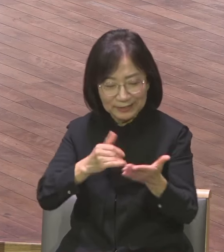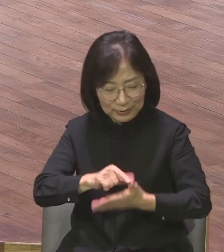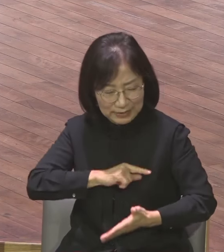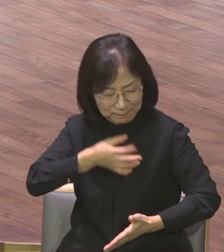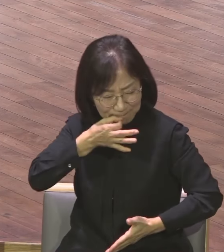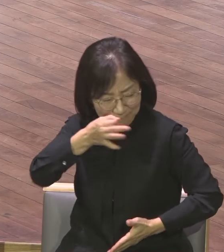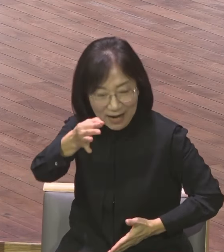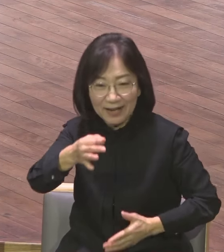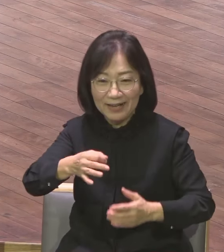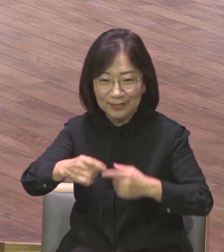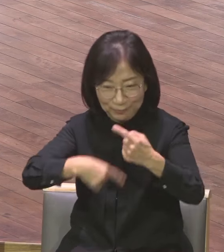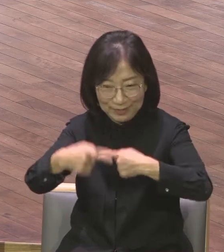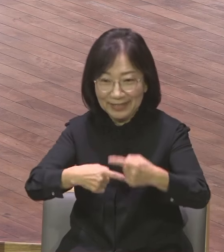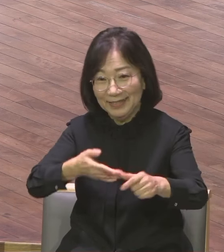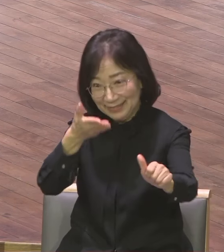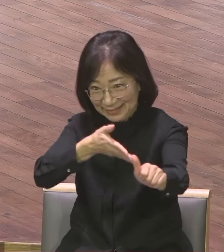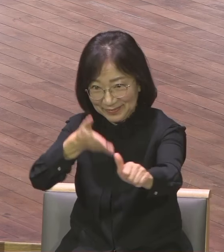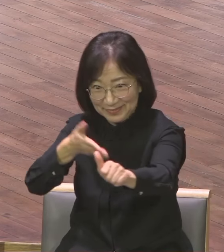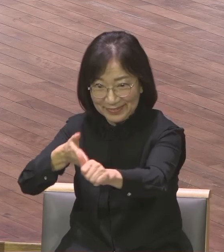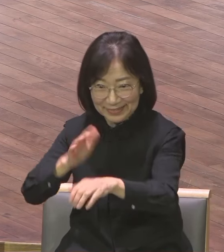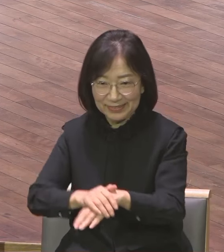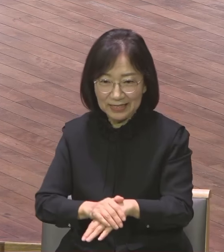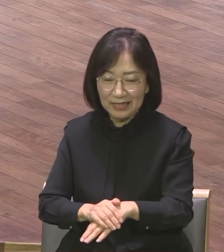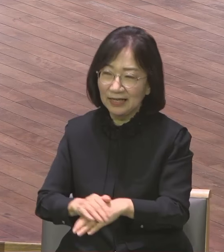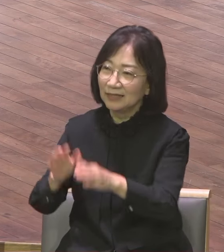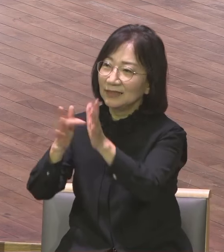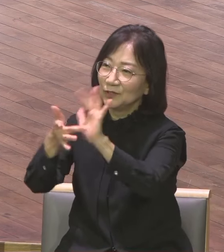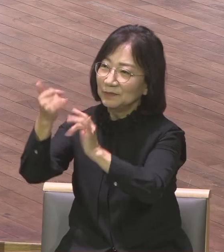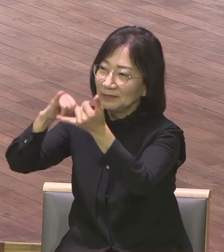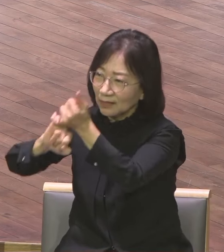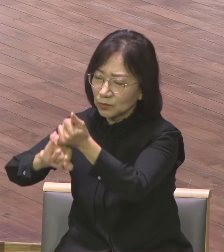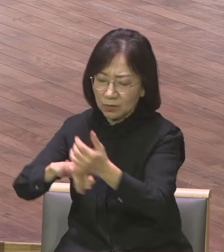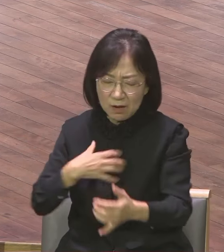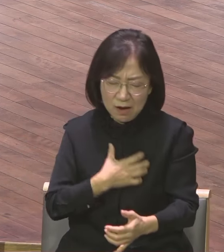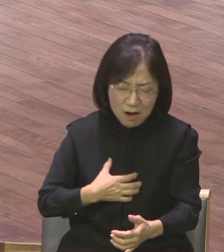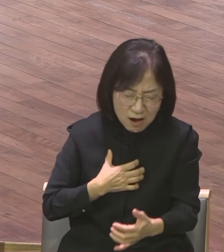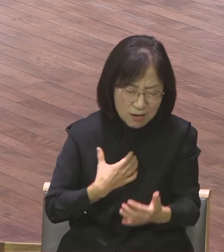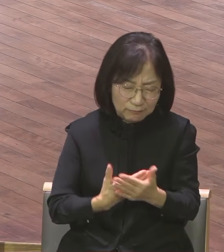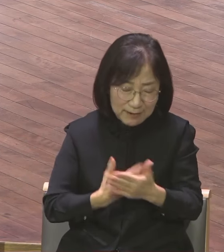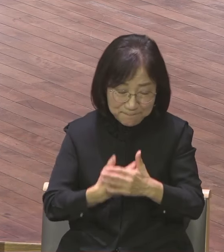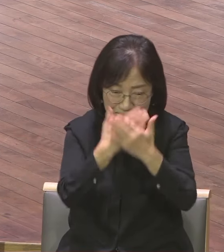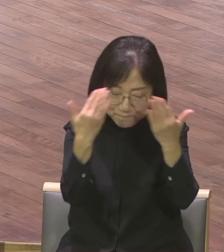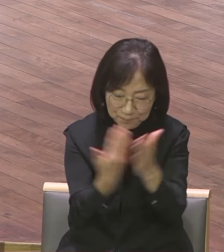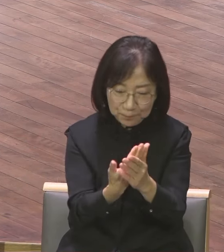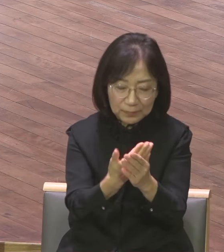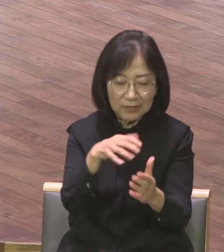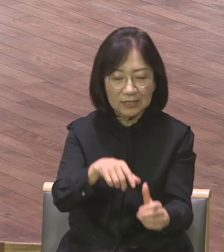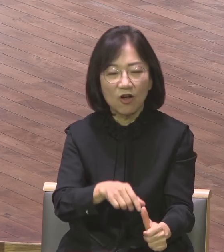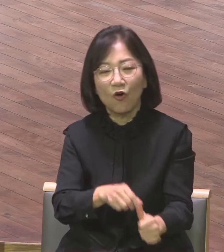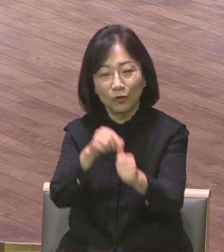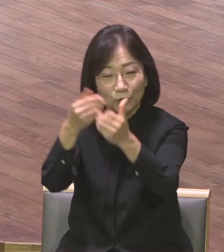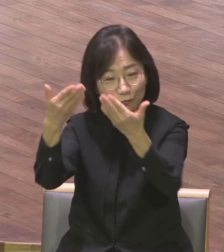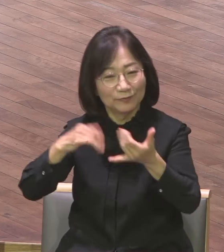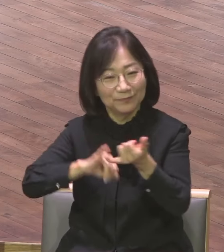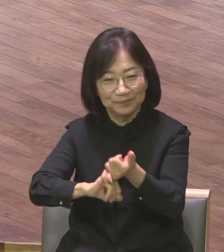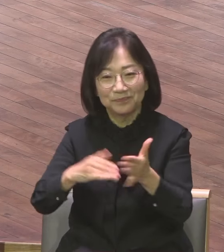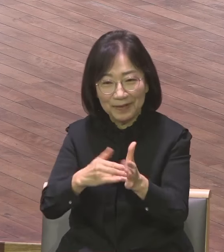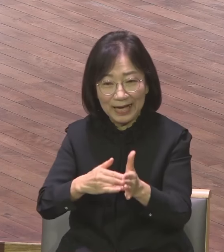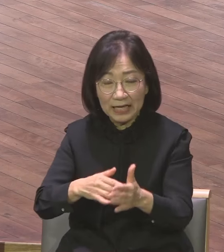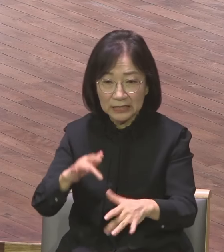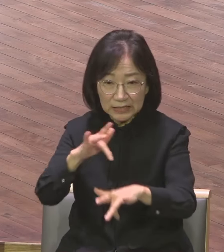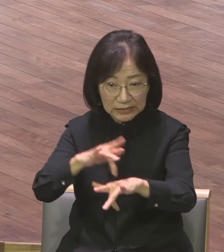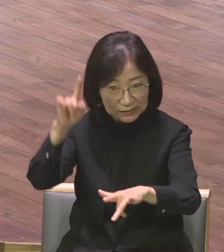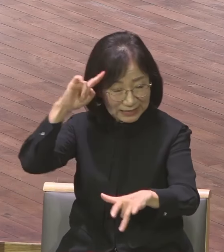건져주겠다. 모든 걱정 염려 불안에서 건져주겠다. 응? 꺾어버렸어요. 사단의 머리